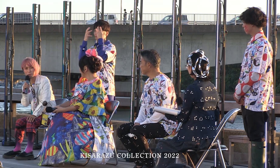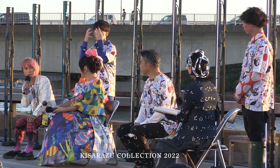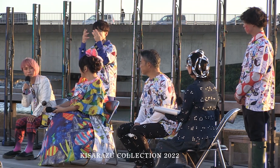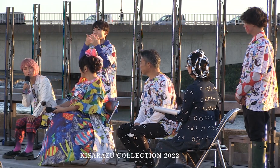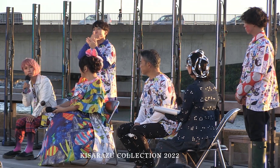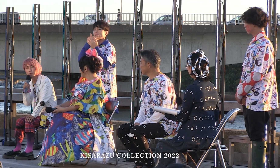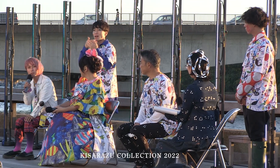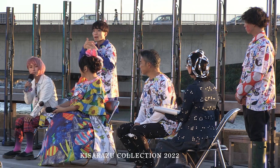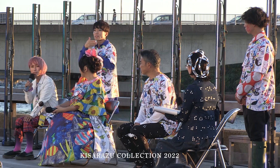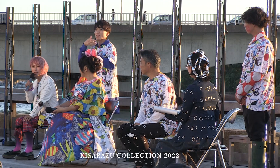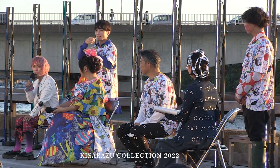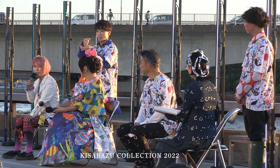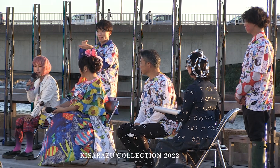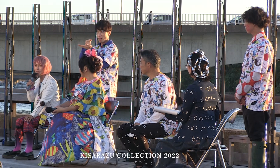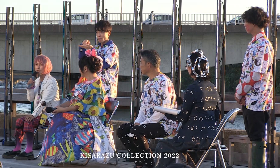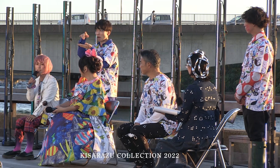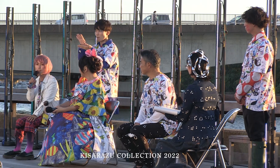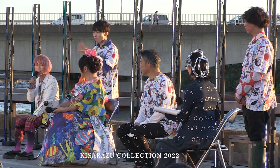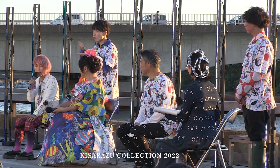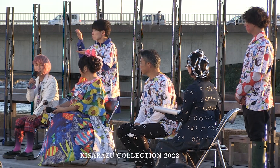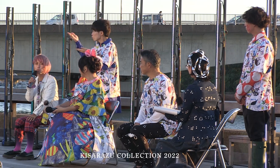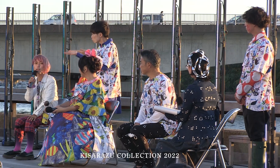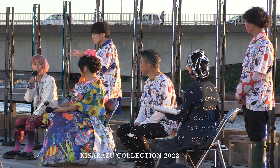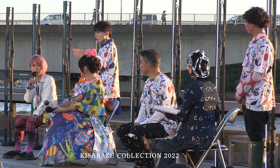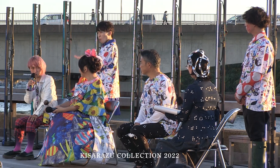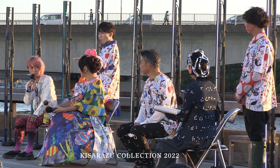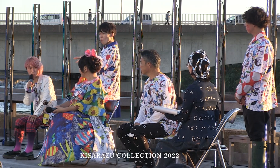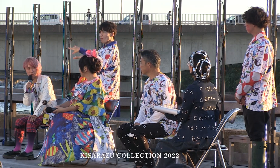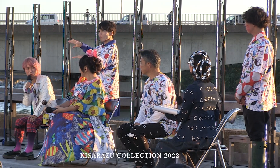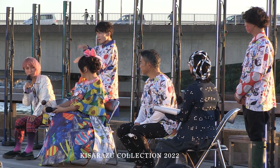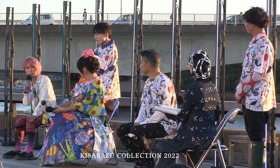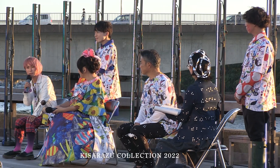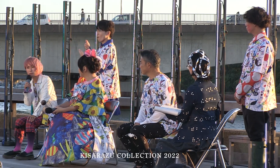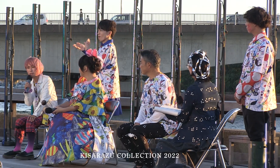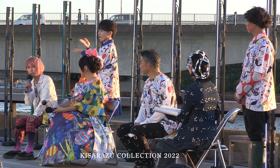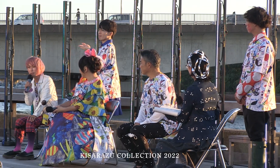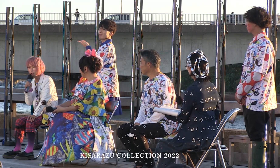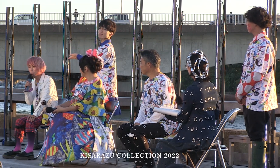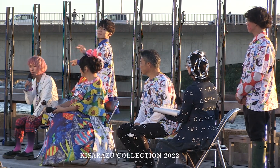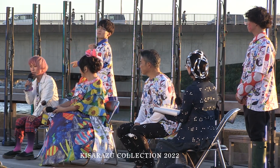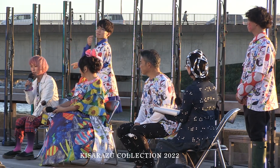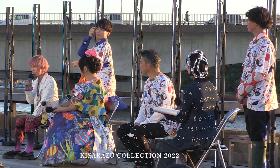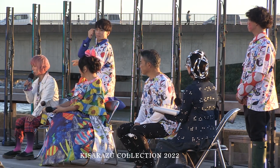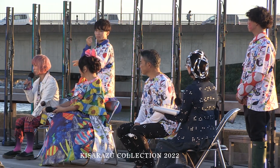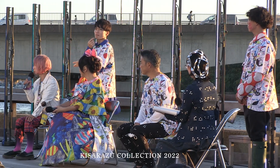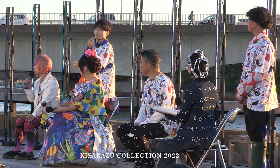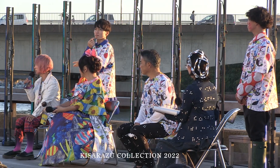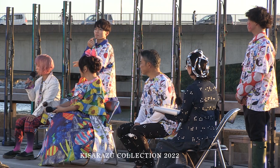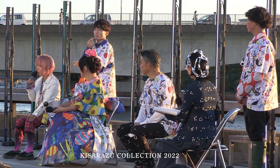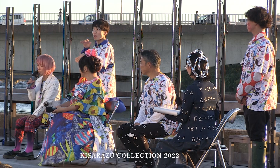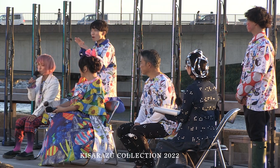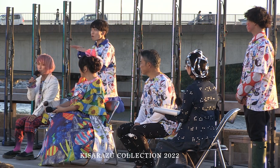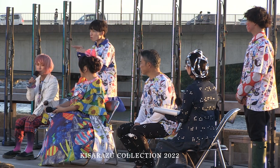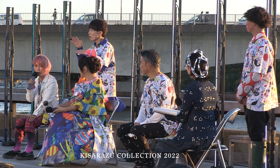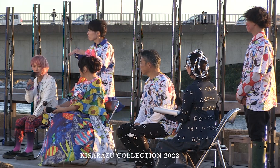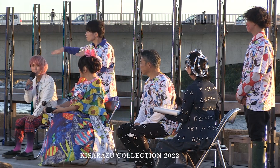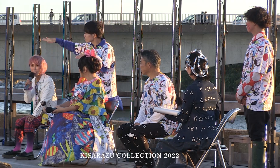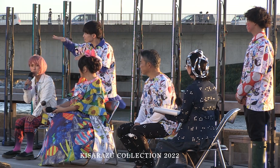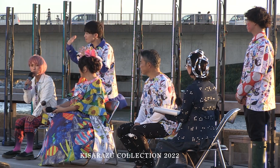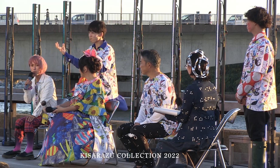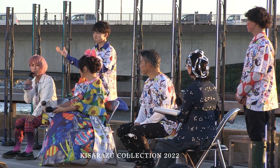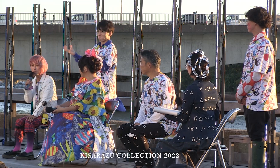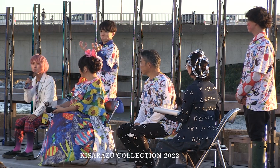んどんどんどん次世代の人たちに経験していってもらいたいと思ってます。ですので今回これだけ人が集ま